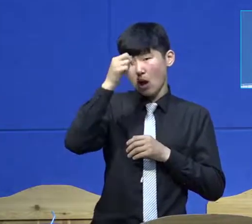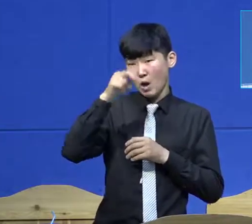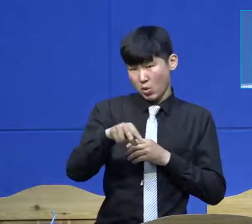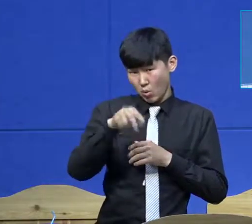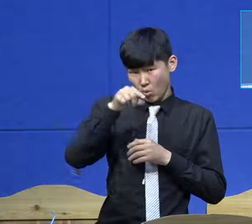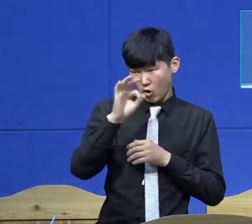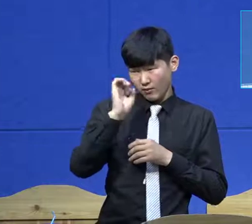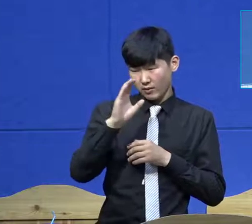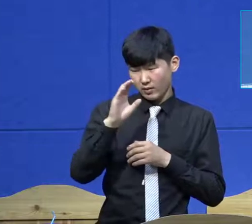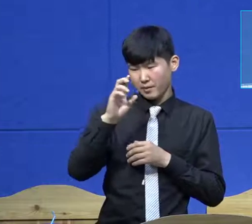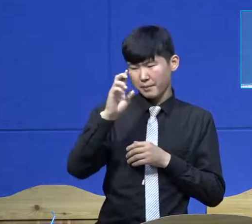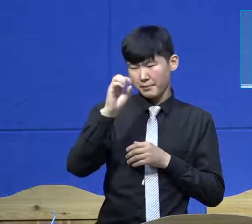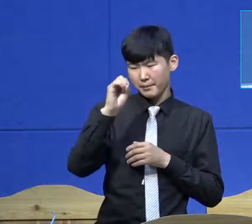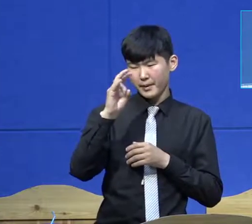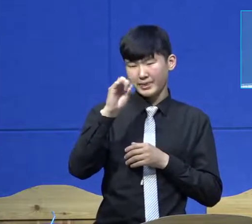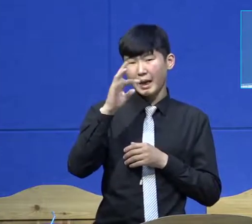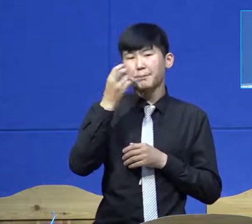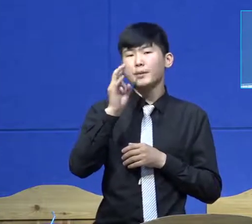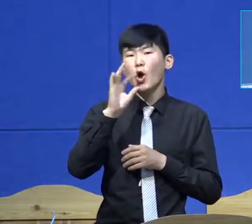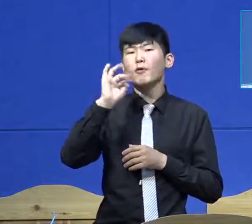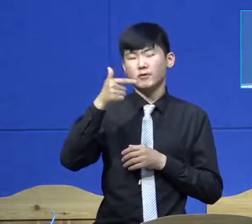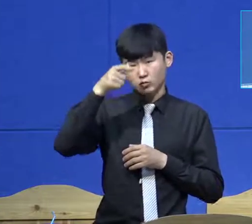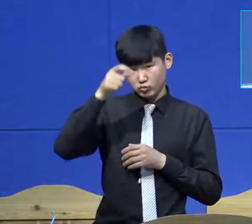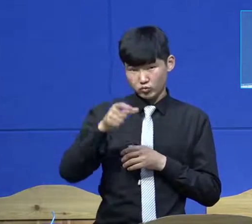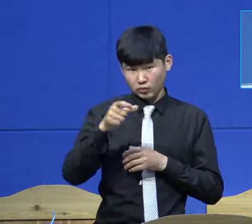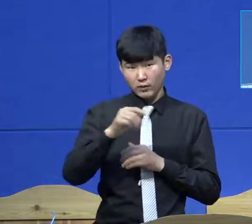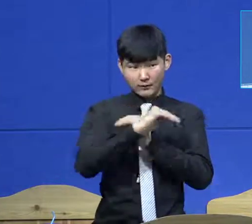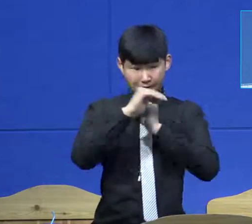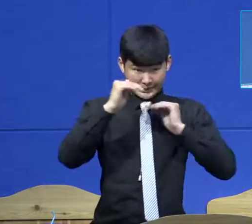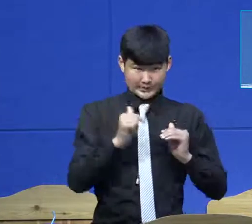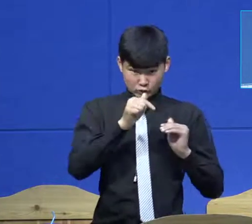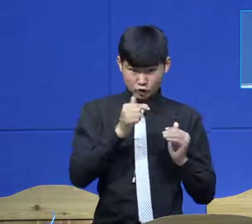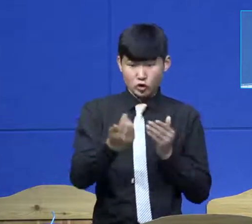хүн байж байгаа. Фарисечүү дотроосоо фарисай.